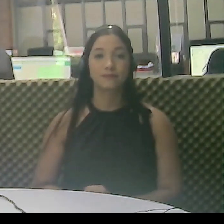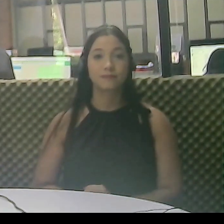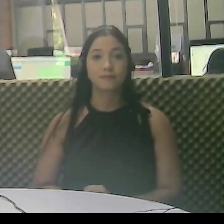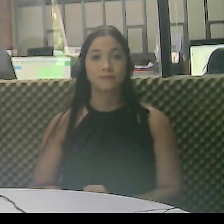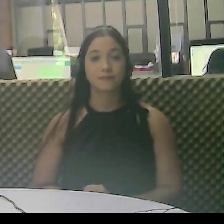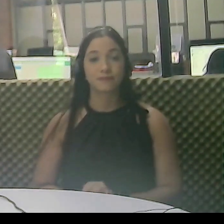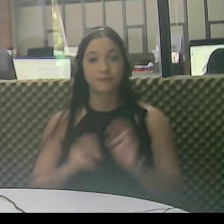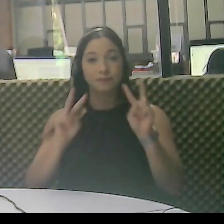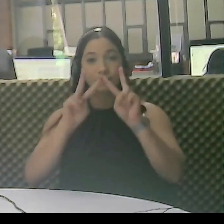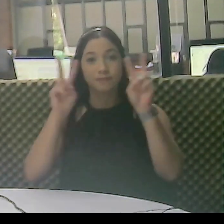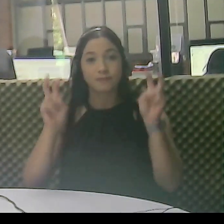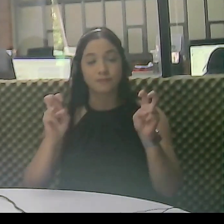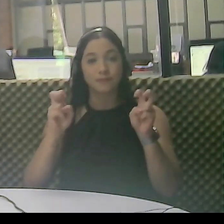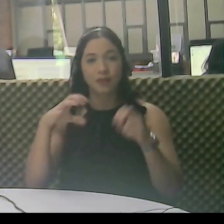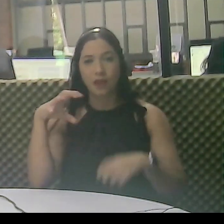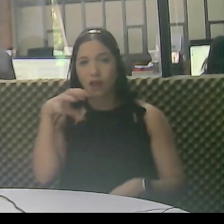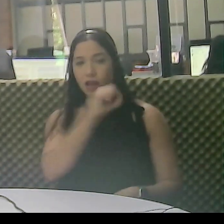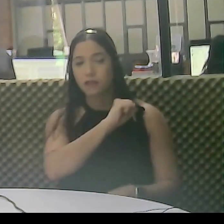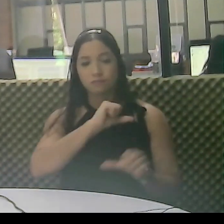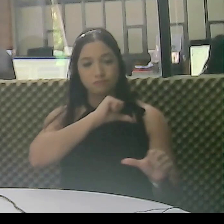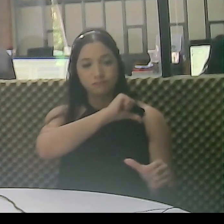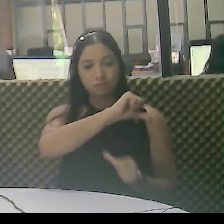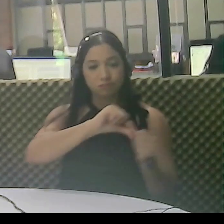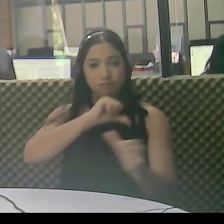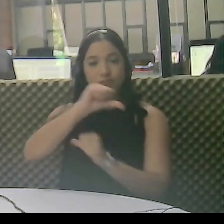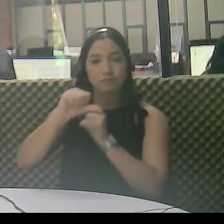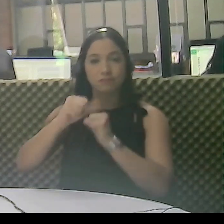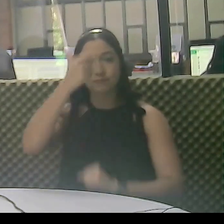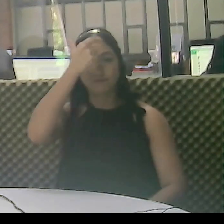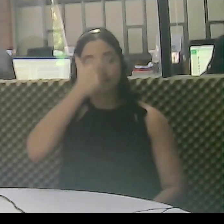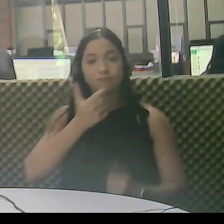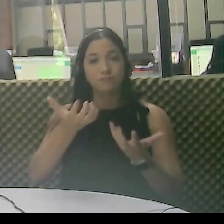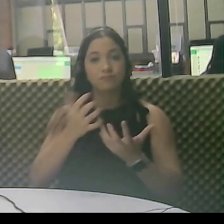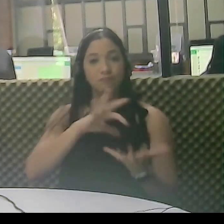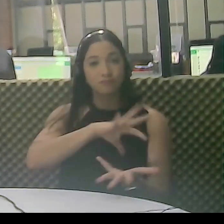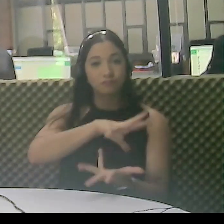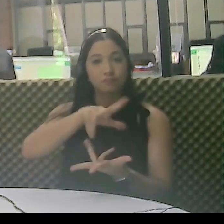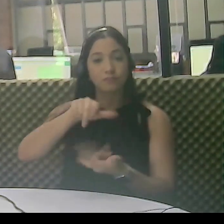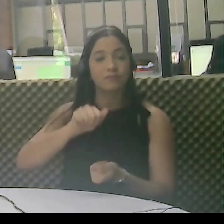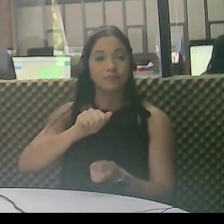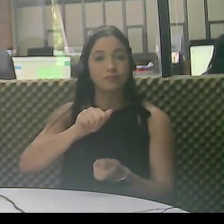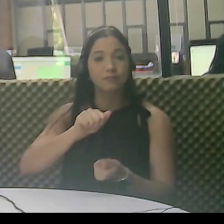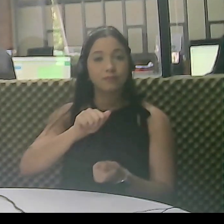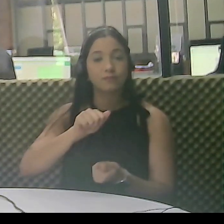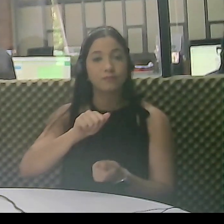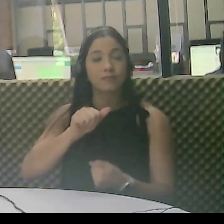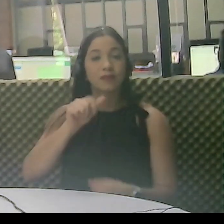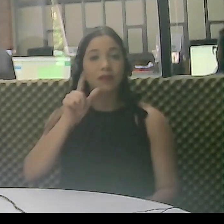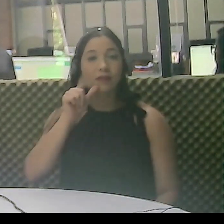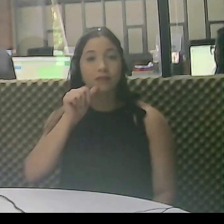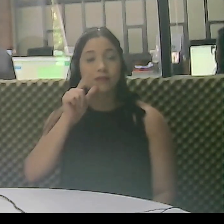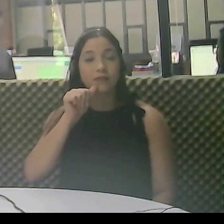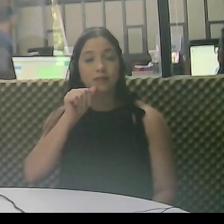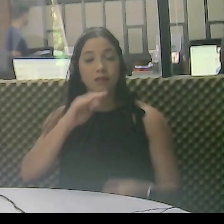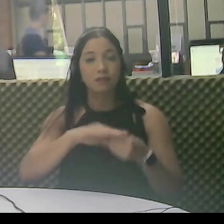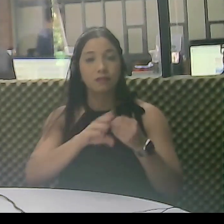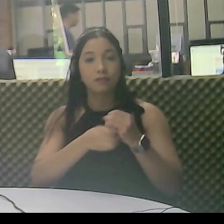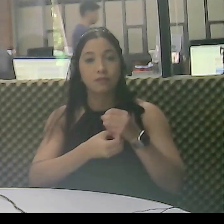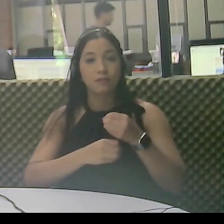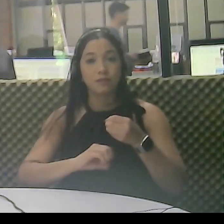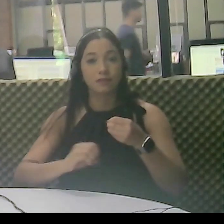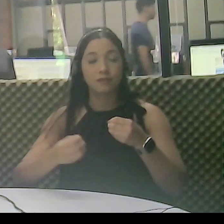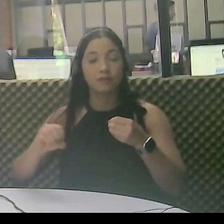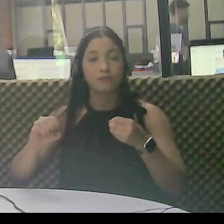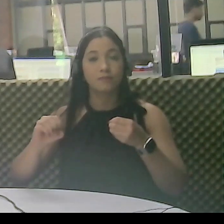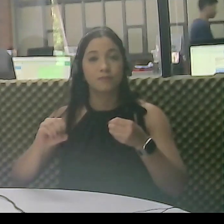Notícias. Com o tema Acelerando Mudança, seja a mudança que você deseja ver no mundo, o Departamento Municipal de Água e Esgoto,